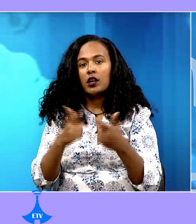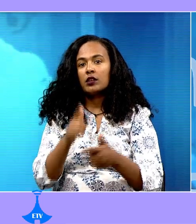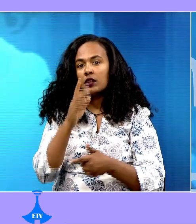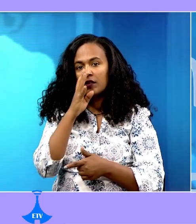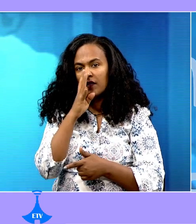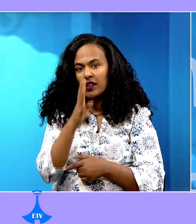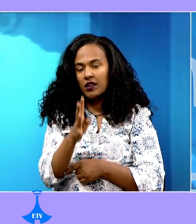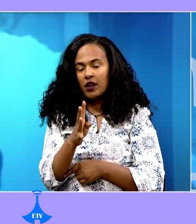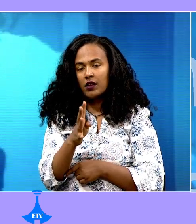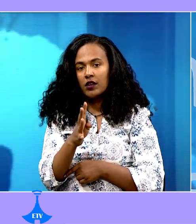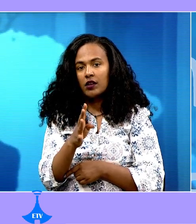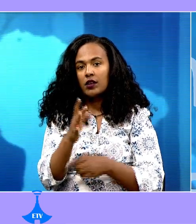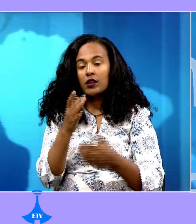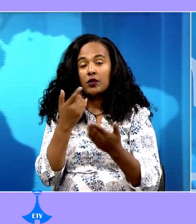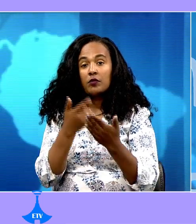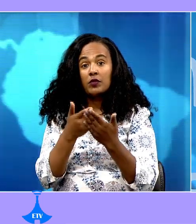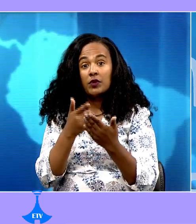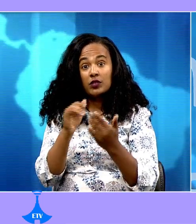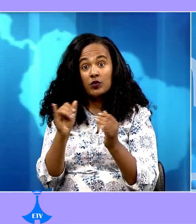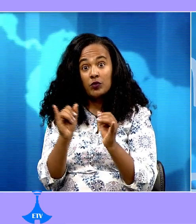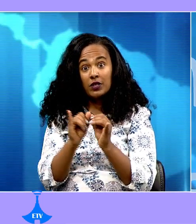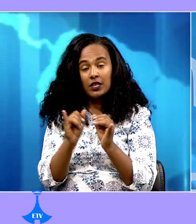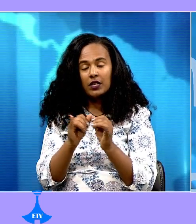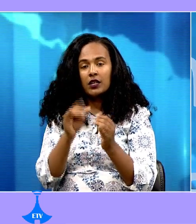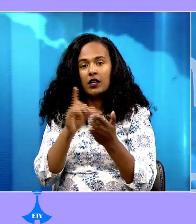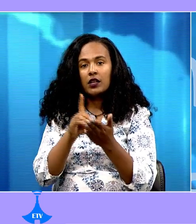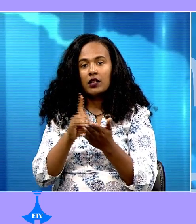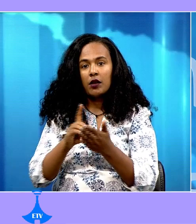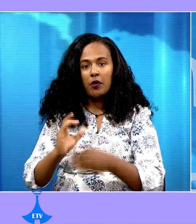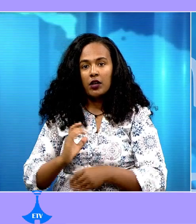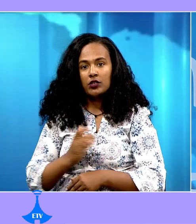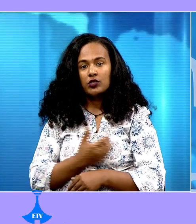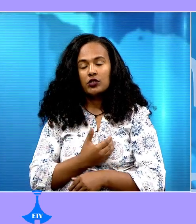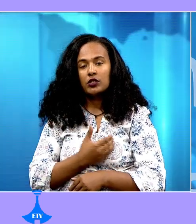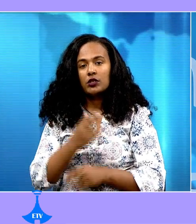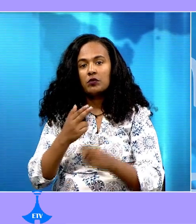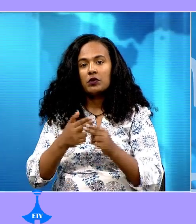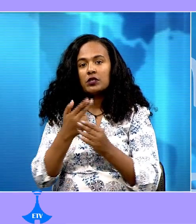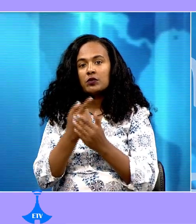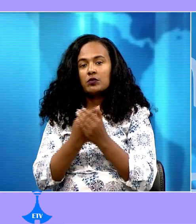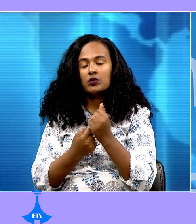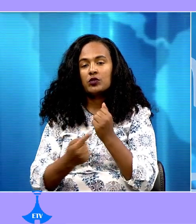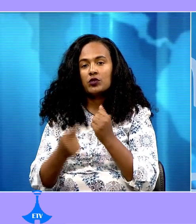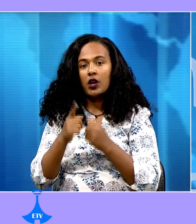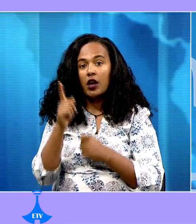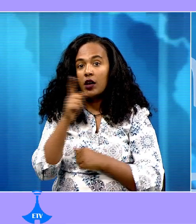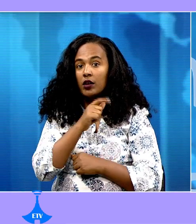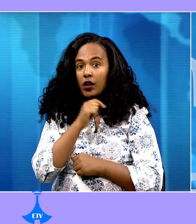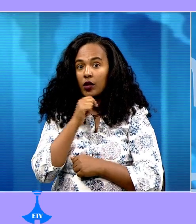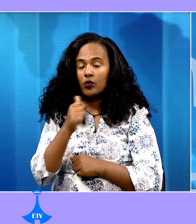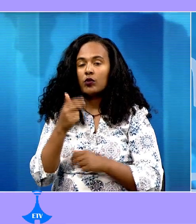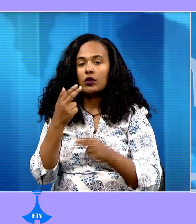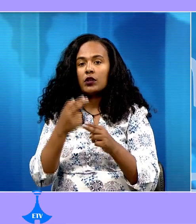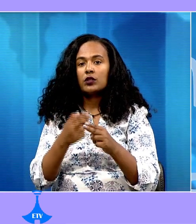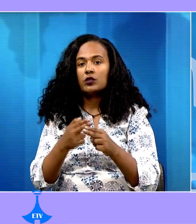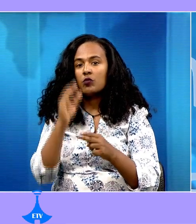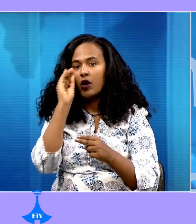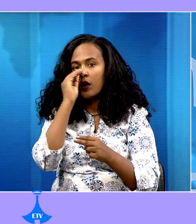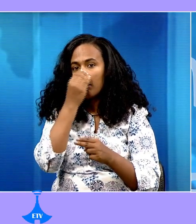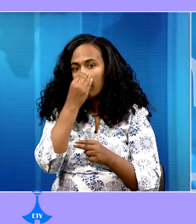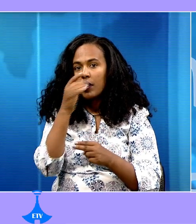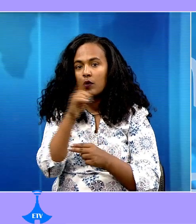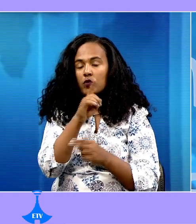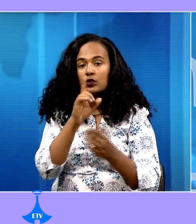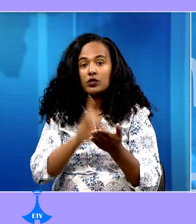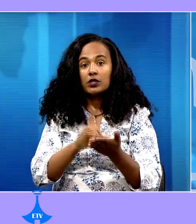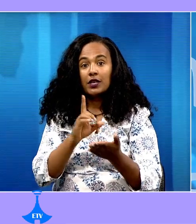እንፈጥራለን። በዛው ልክ ከተማችንን በስም ብቻ አበባ እንዳትሆን እንደ ስሟ አበባ የሆነች